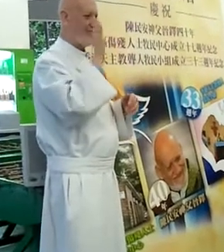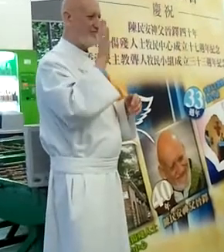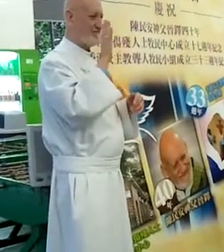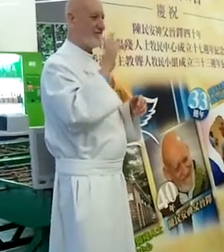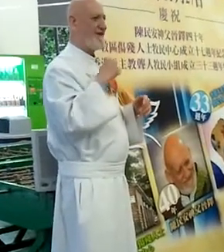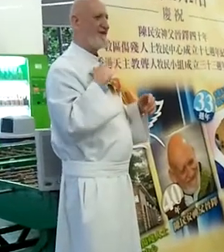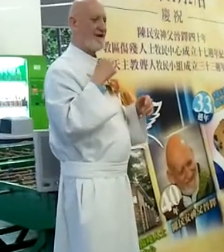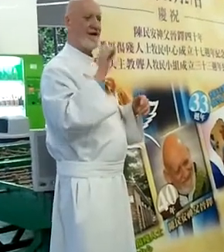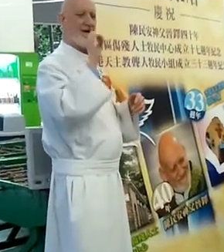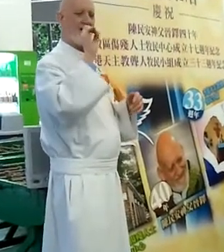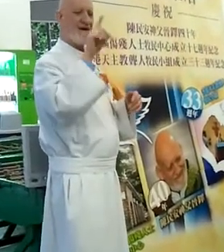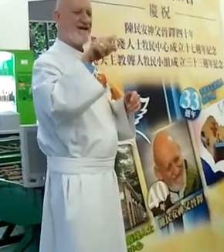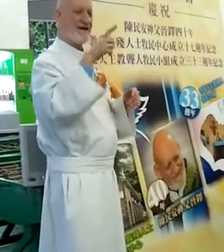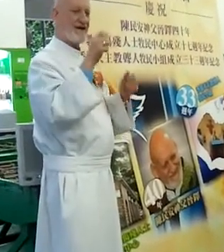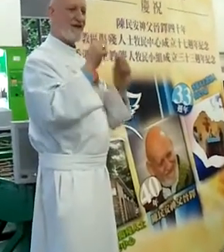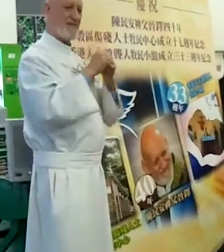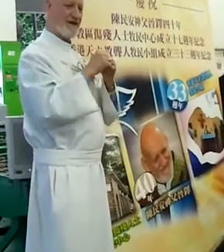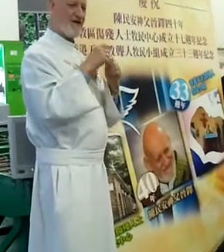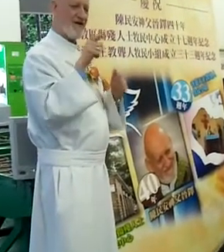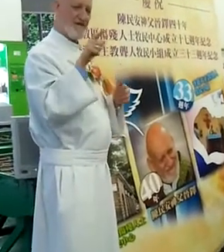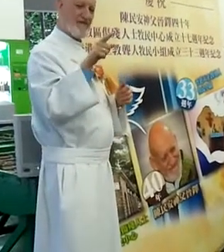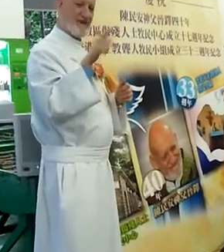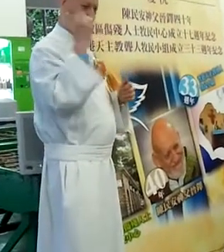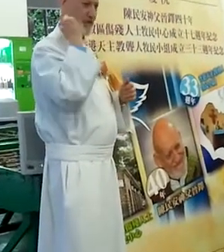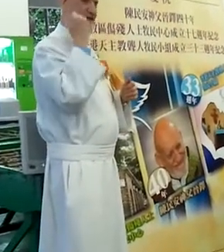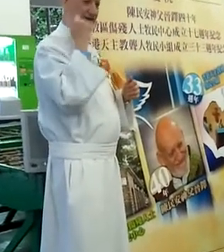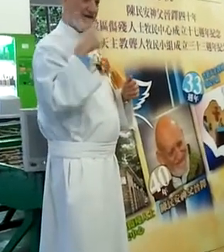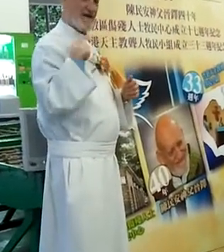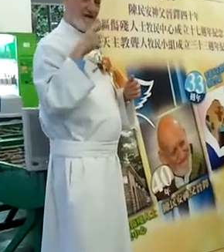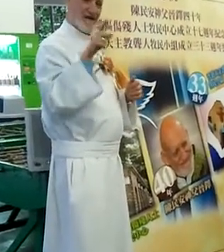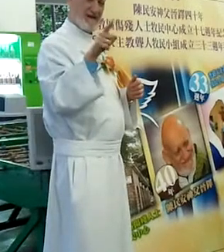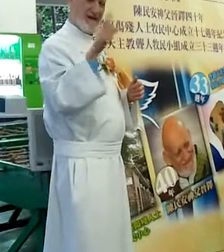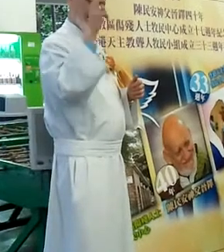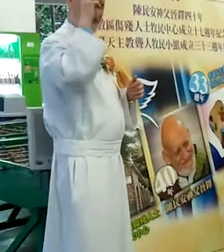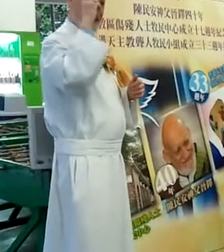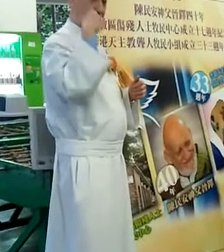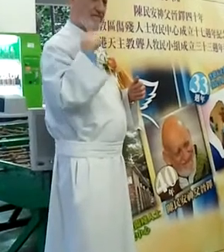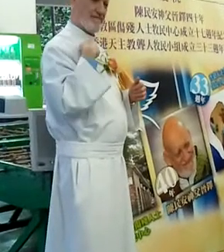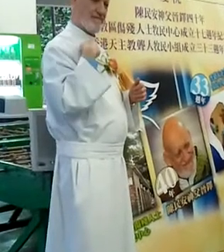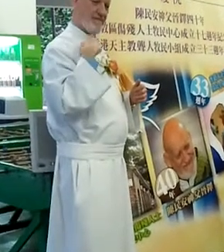邊問天主，點解農人係唔能夠知道彌撒係點樣樣嘅咧？